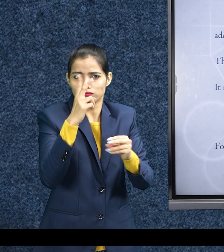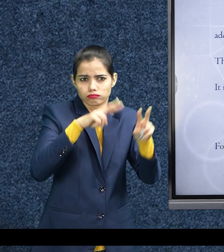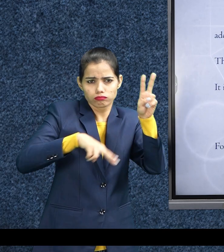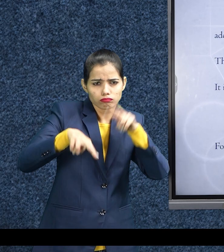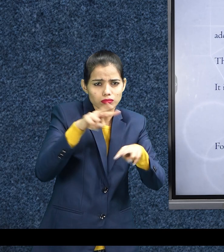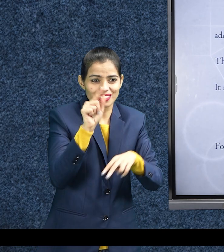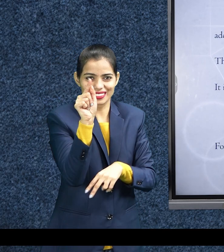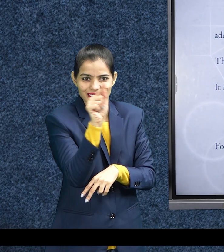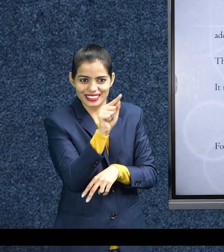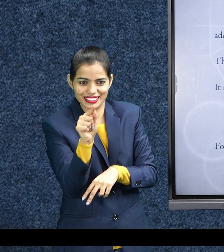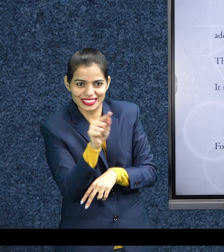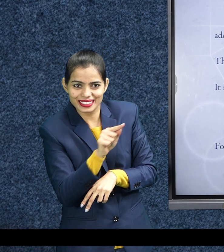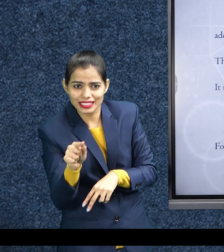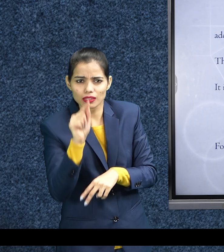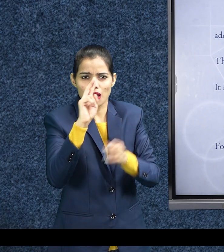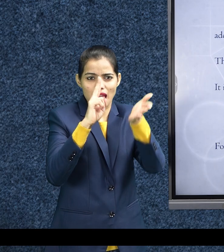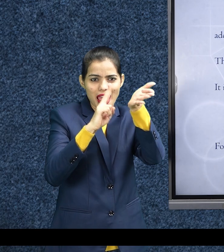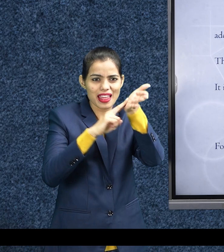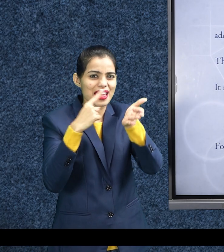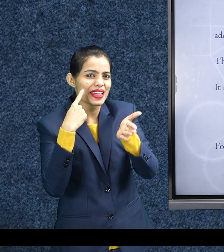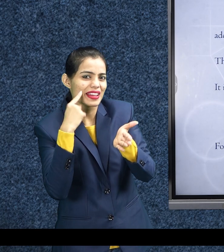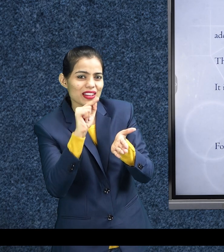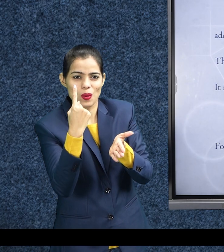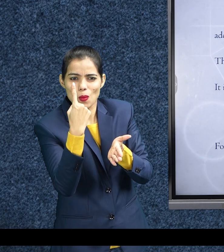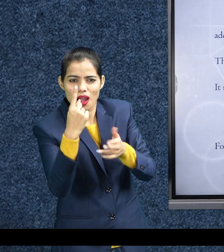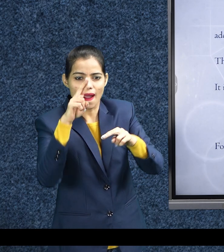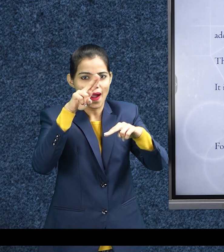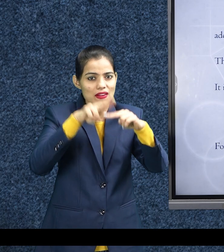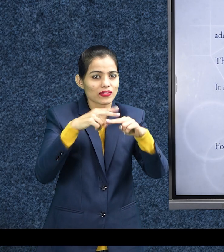1 fn x1 by 1 इज इक्वल्स टू